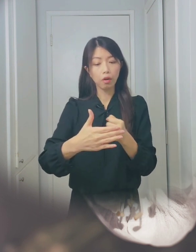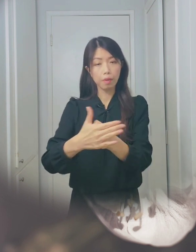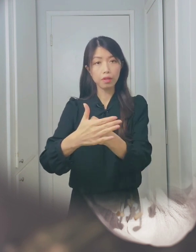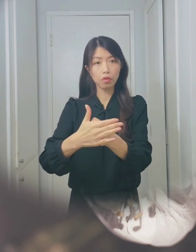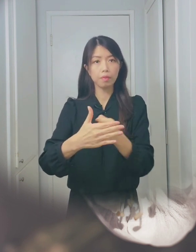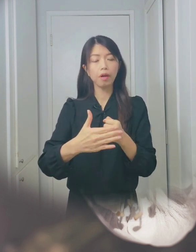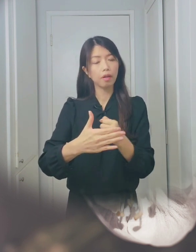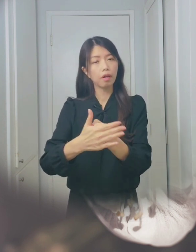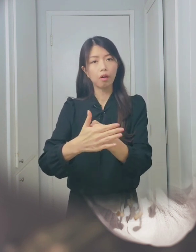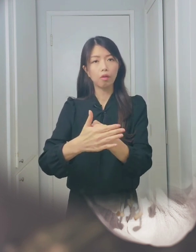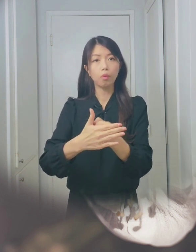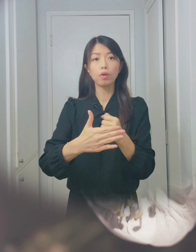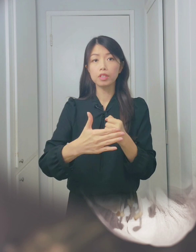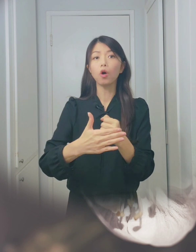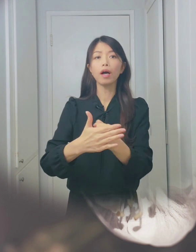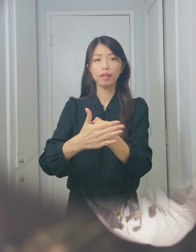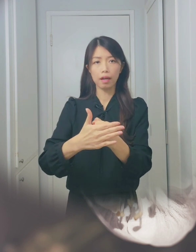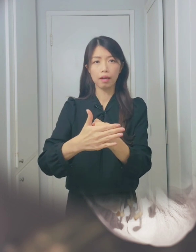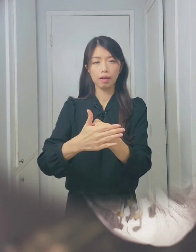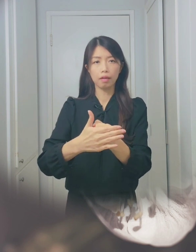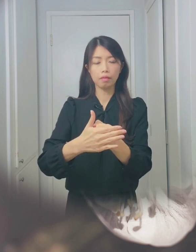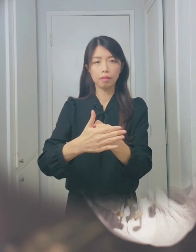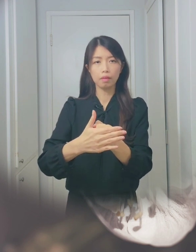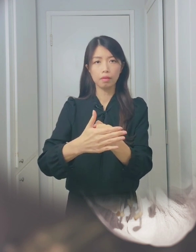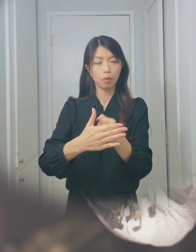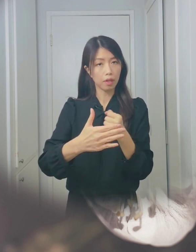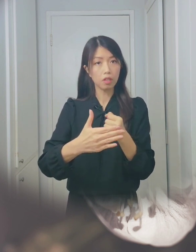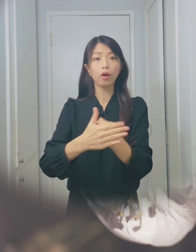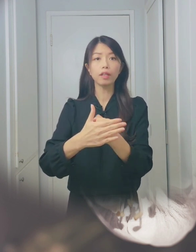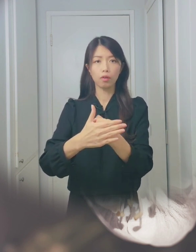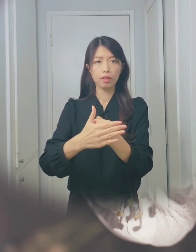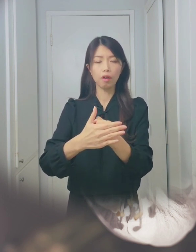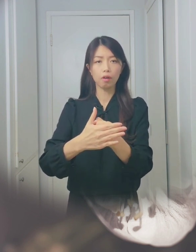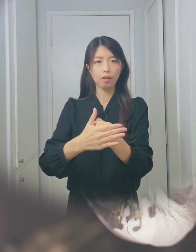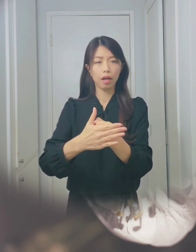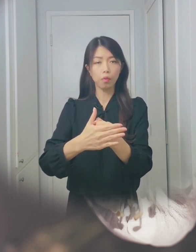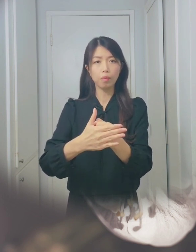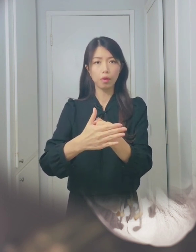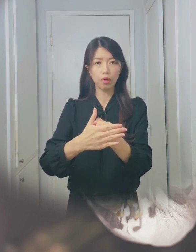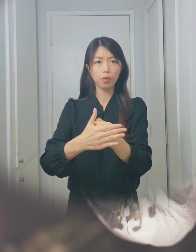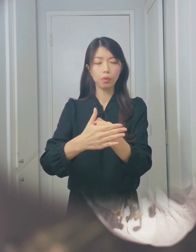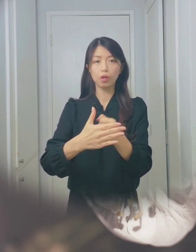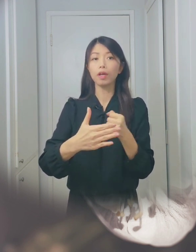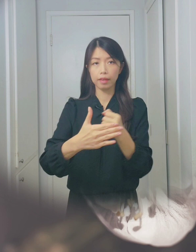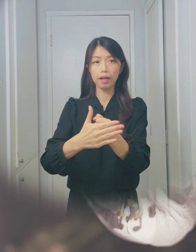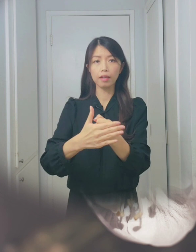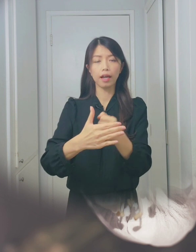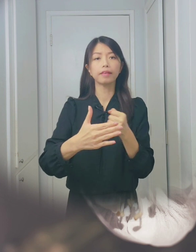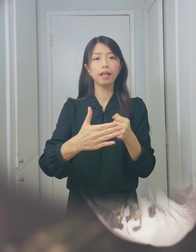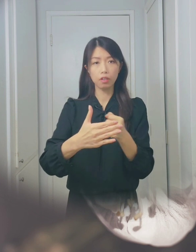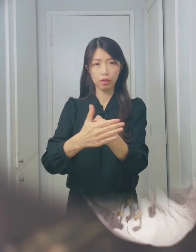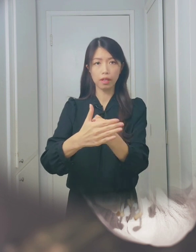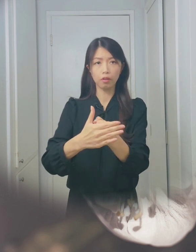그냥 이렇게만 쳐주시면 뭘 정하다, 뭐 이렇게 정하는 거 있죠? 내가 뭘 먹기로 뭐 정했다.